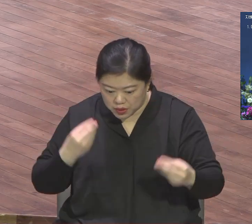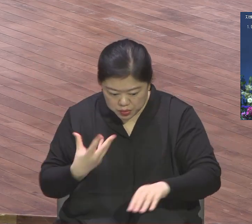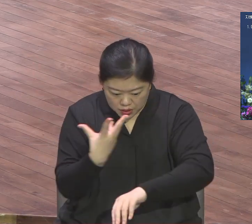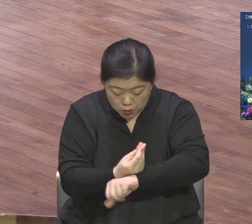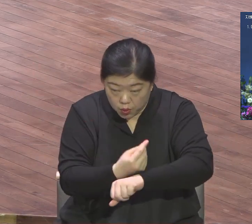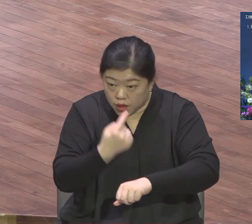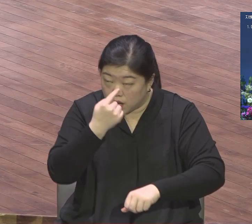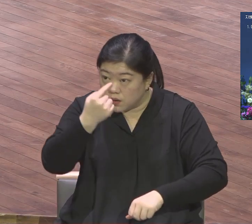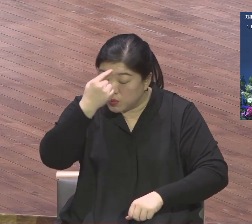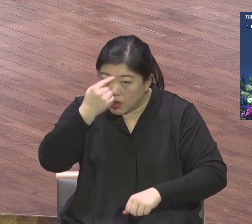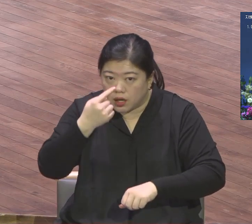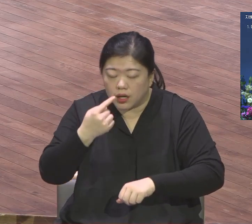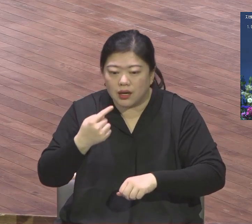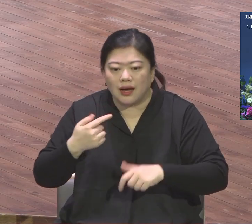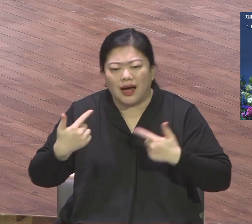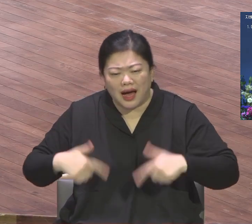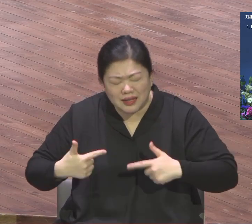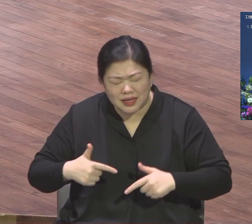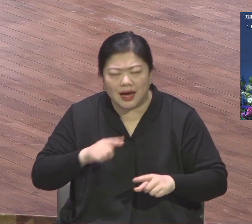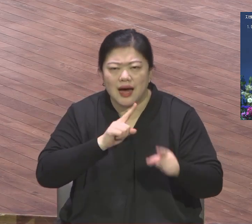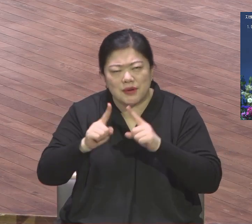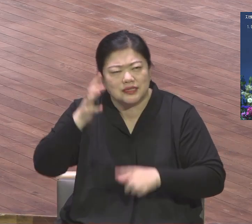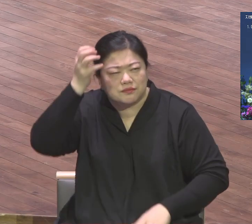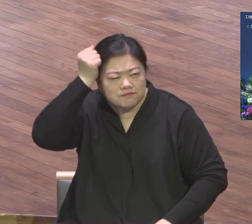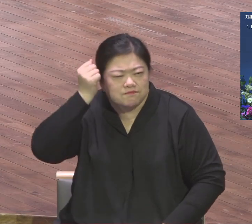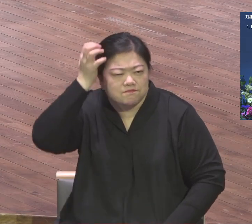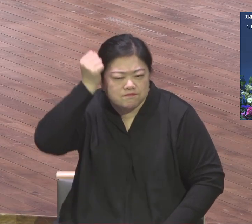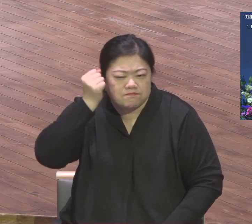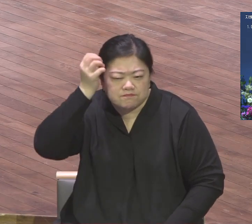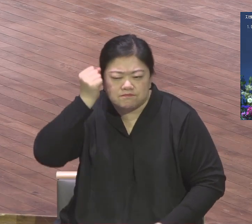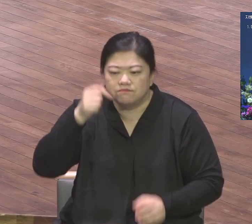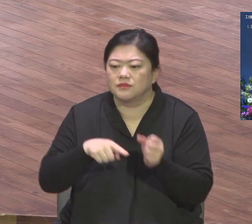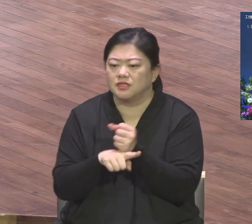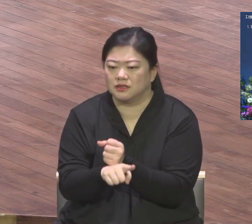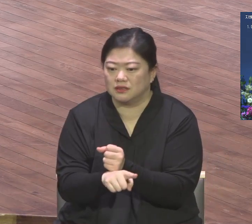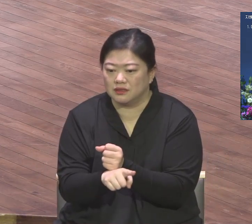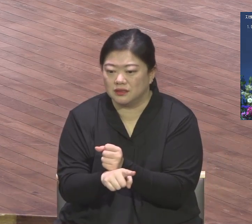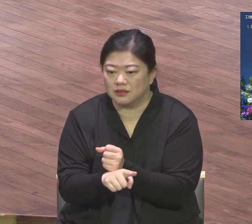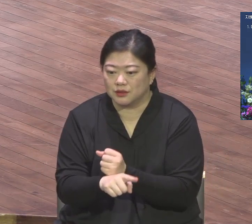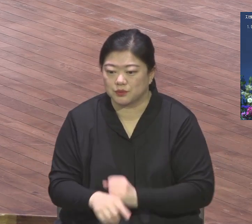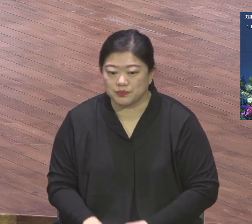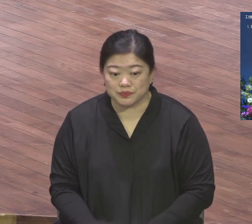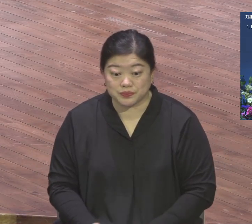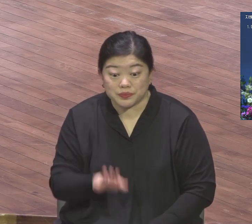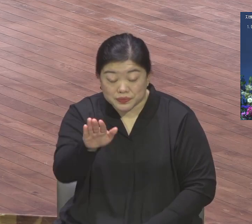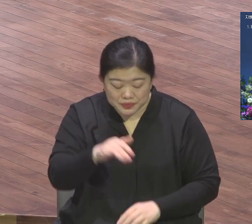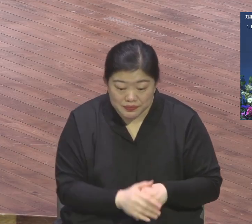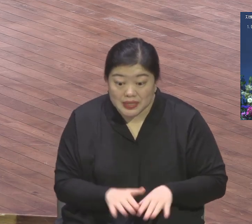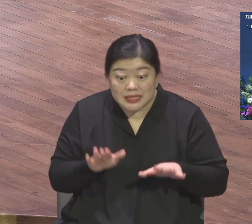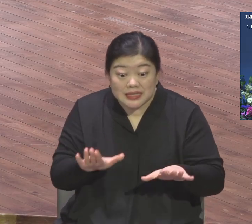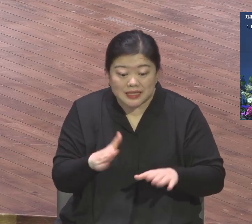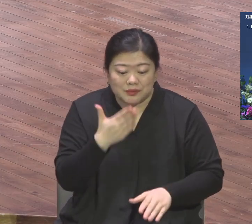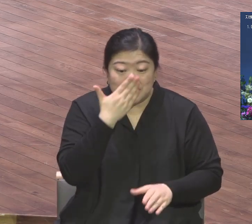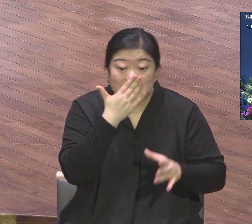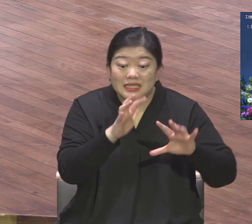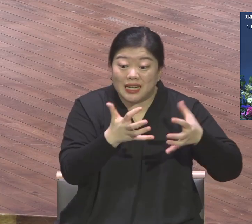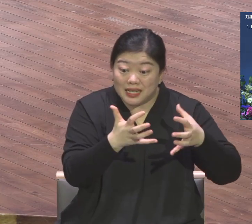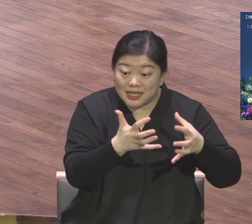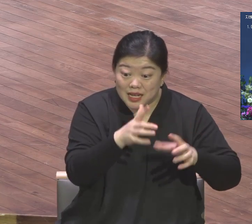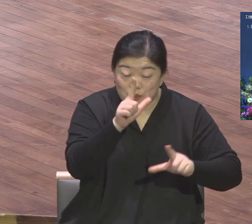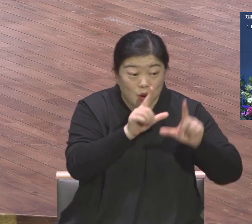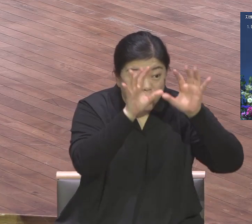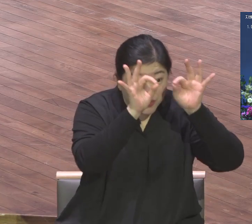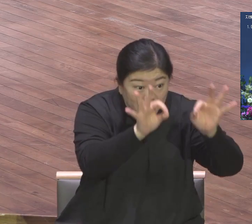25 영혼의 삶 속으로 들어갈 수 있다. 이스라엘 사람들이요, 이 말씀의 영적 의미로